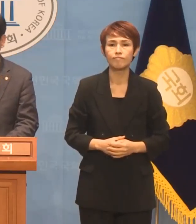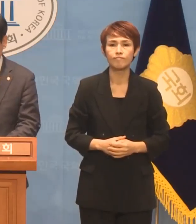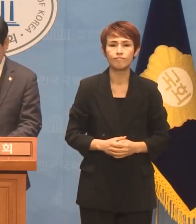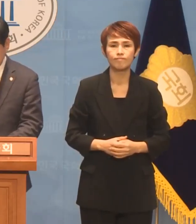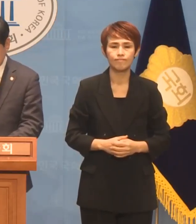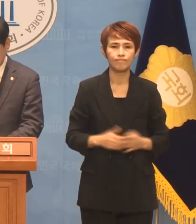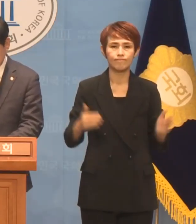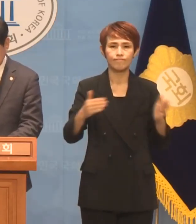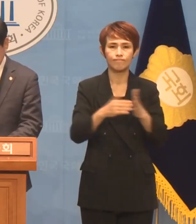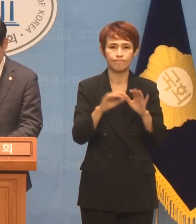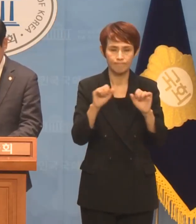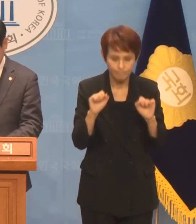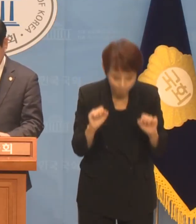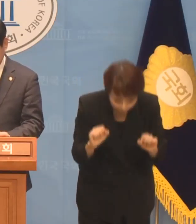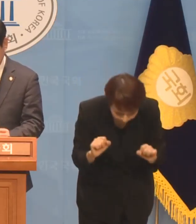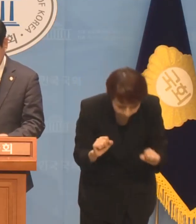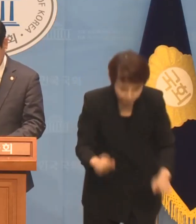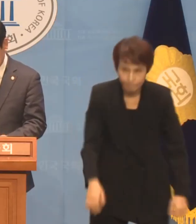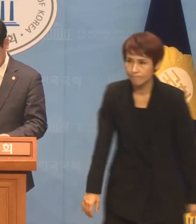예, 마치겠습니다.